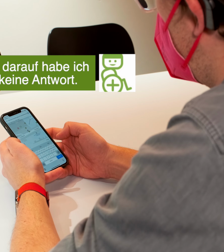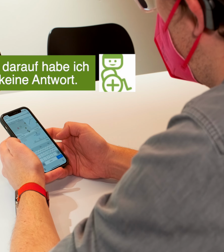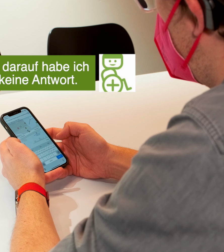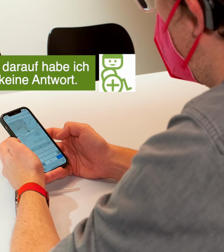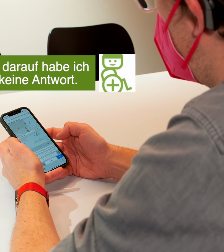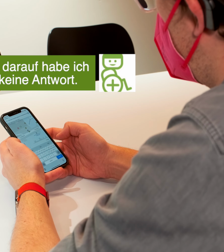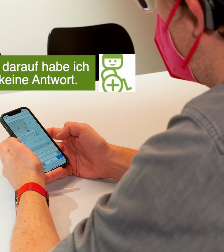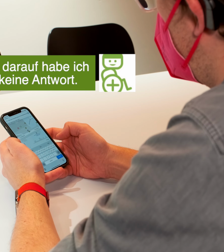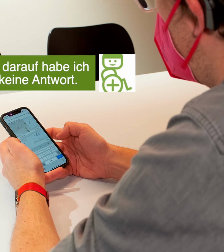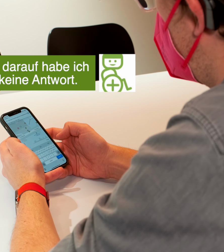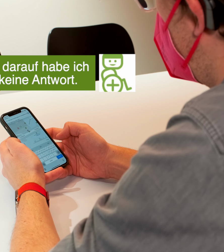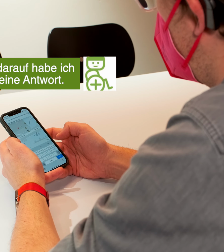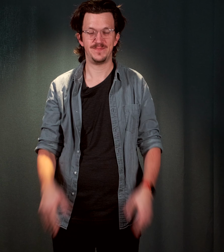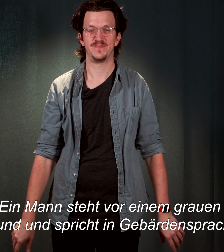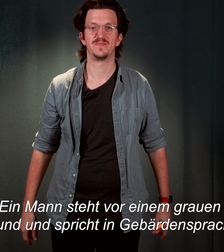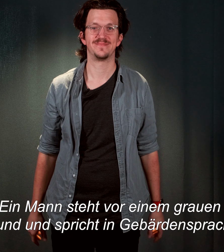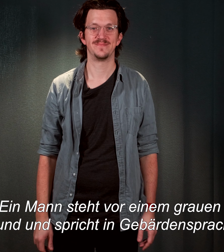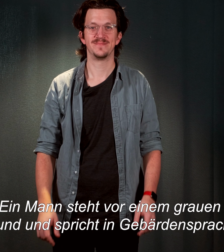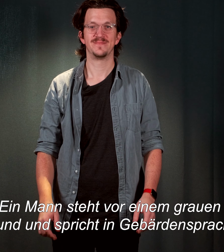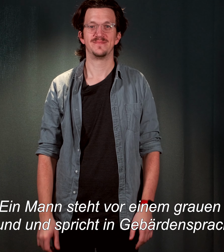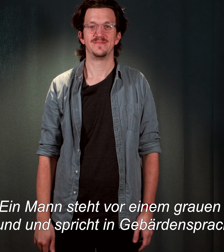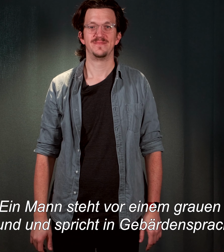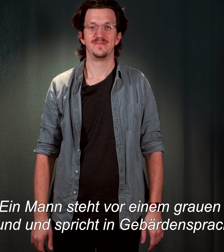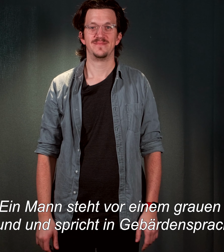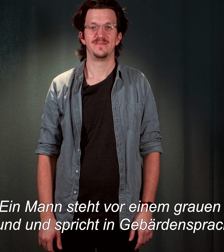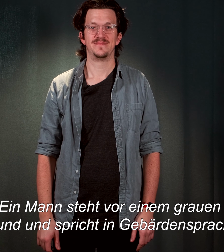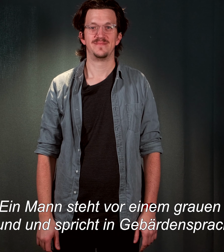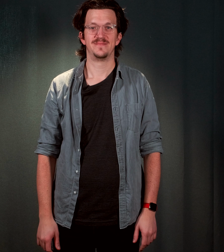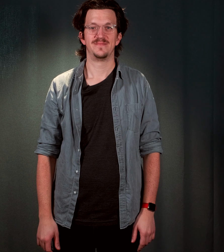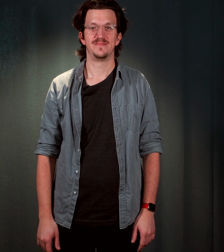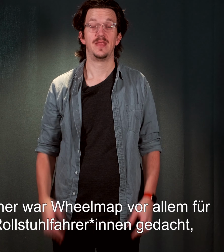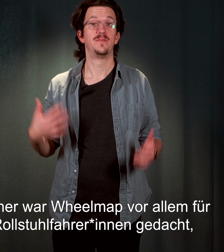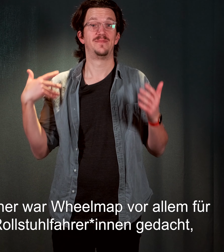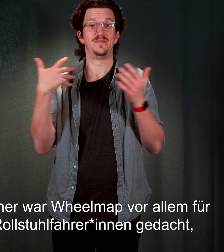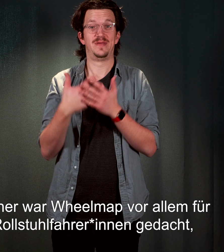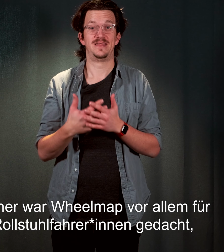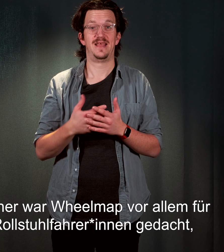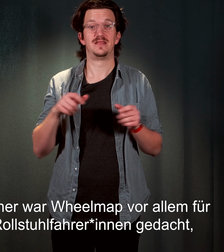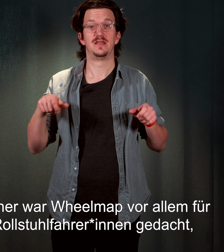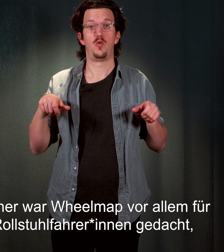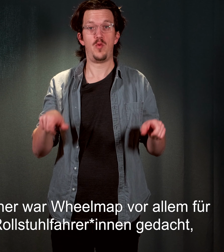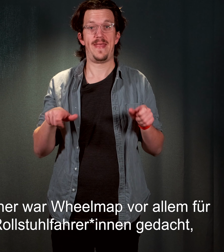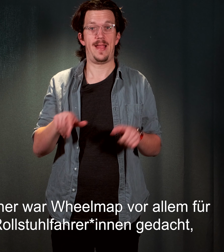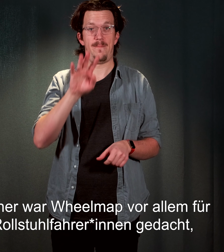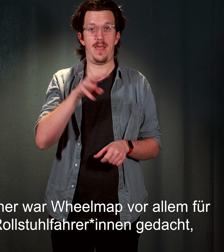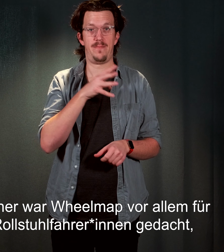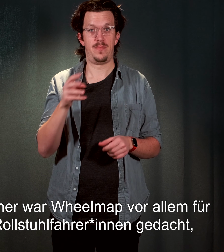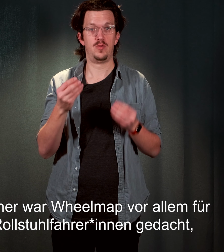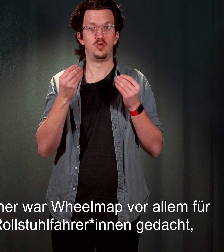keine Antwort. Ein Mann steht vor einem grauen Hintergrund und spricht in Gebärdensprache. Bisher war Wheelmap vor allem für